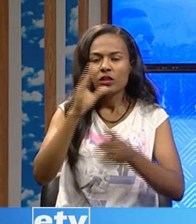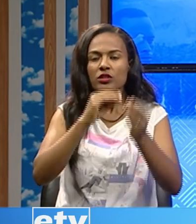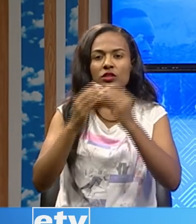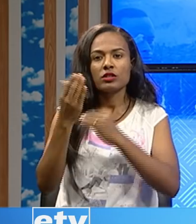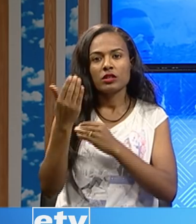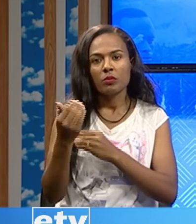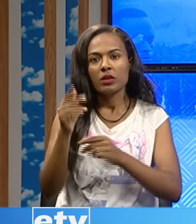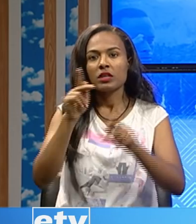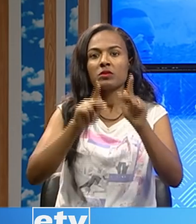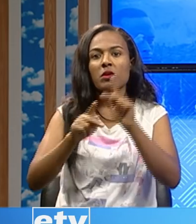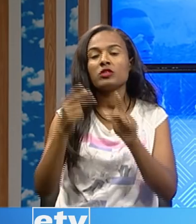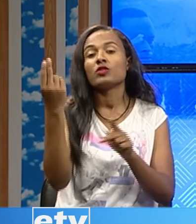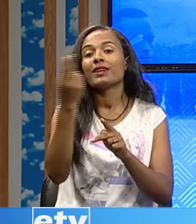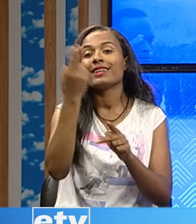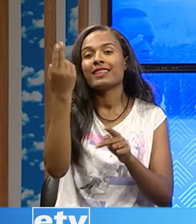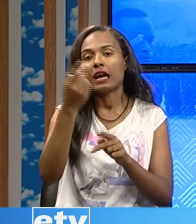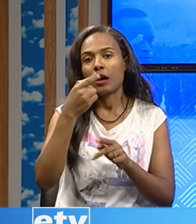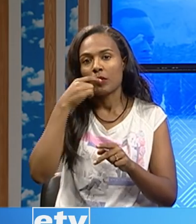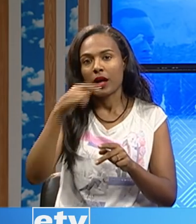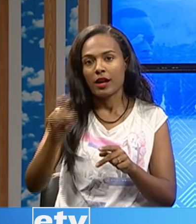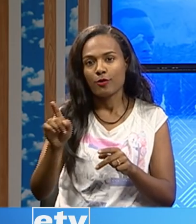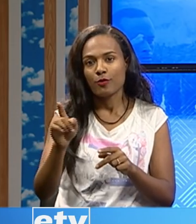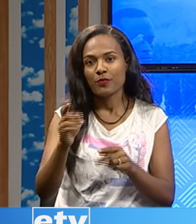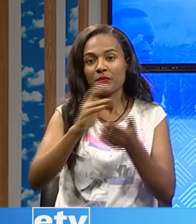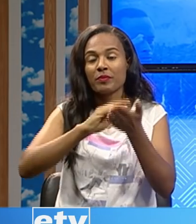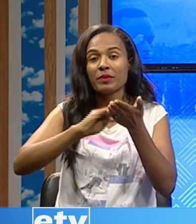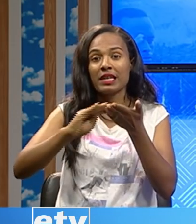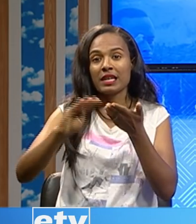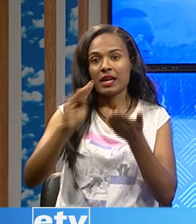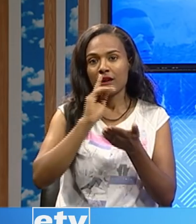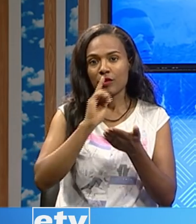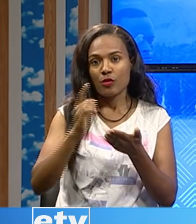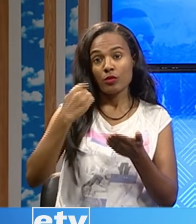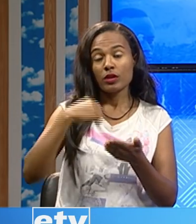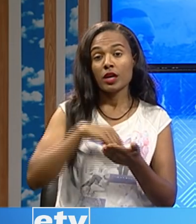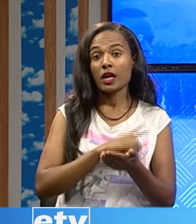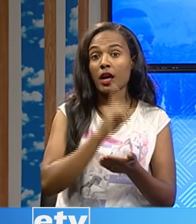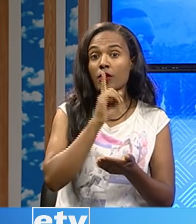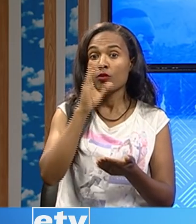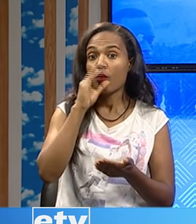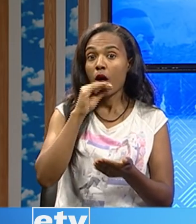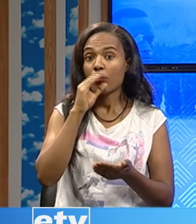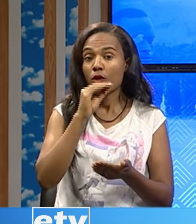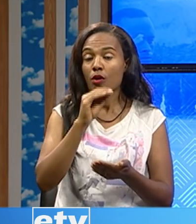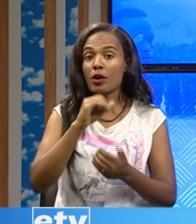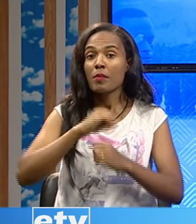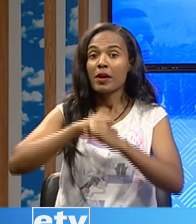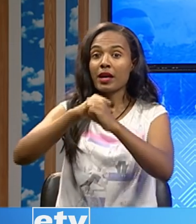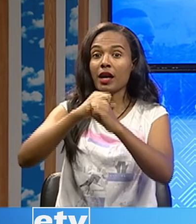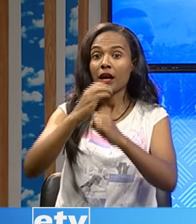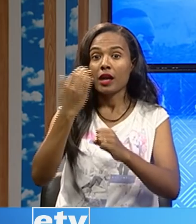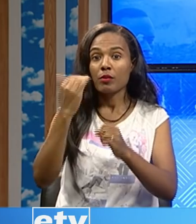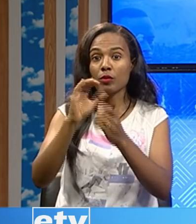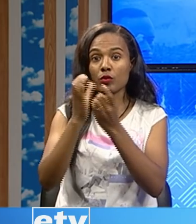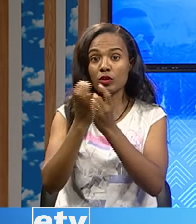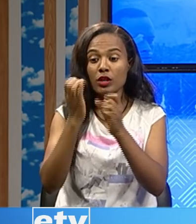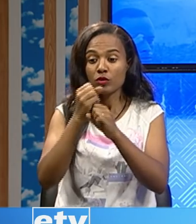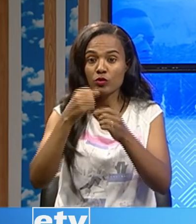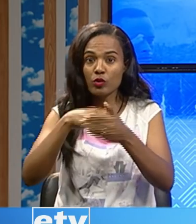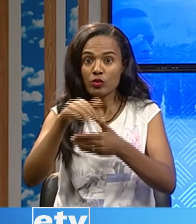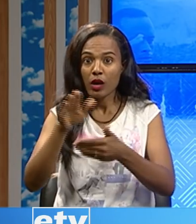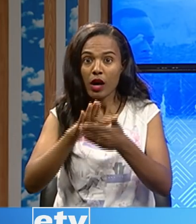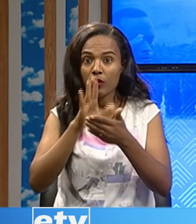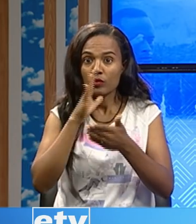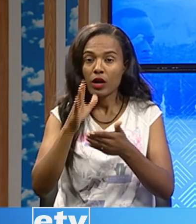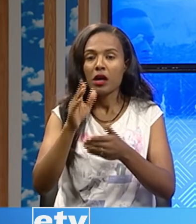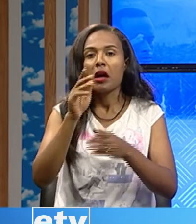ህዝባችን ነው ይቅር ብለን ይወሰነው ሚሊየንስ ኦፍ ሊትርስ የኛን ነው ማውራቹ መከላከያ የነበረውን ሬሽን ይዞ ይውጣ አይ ህዝቡ